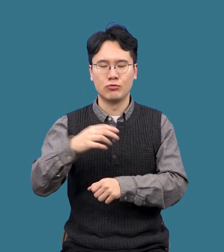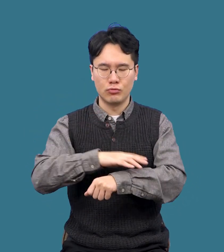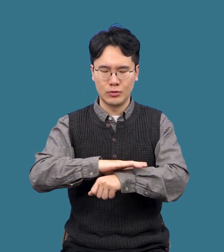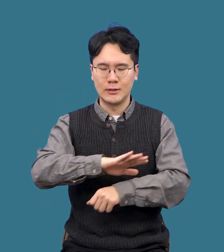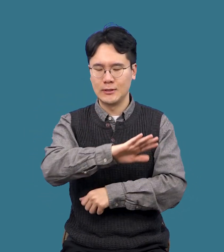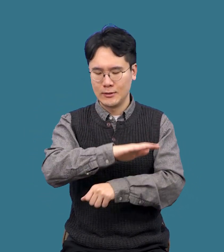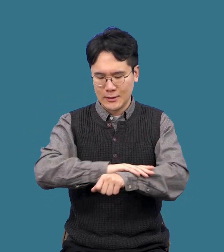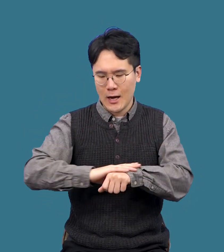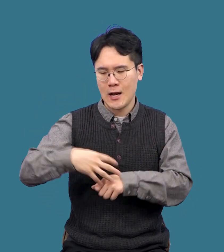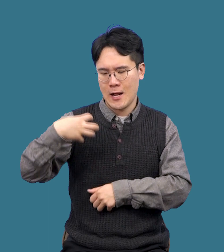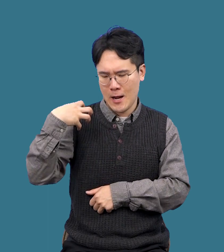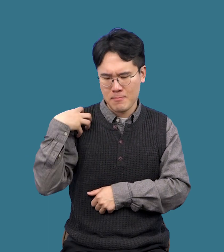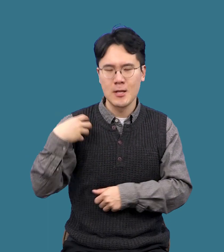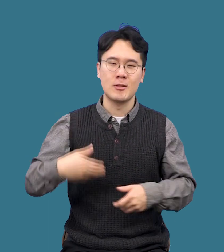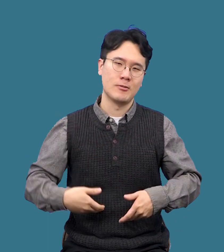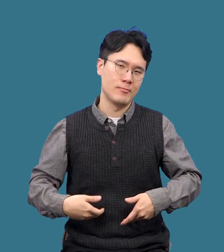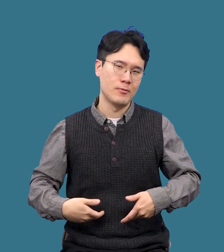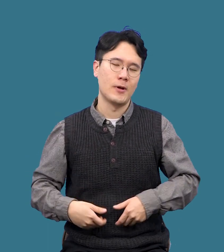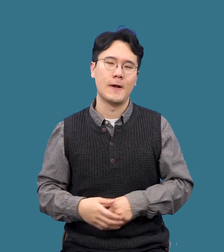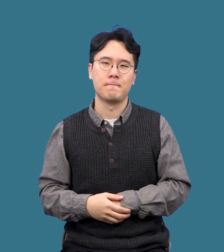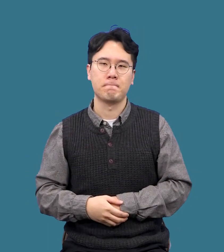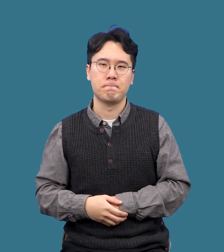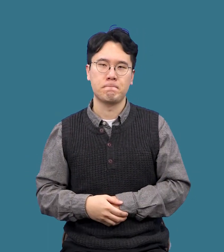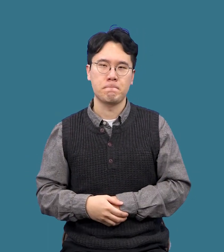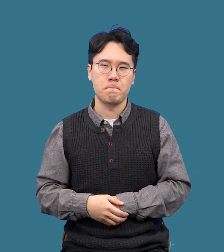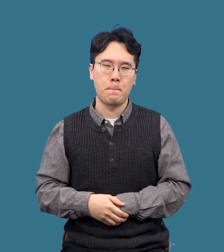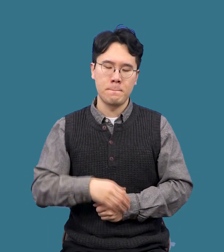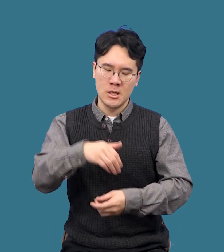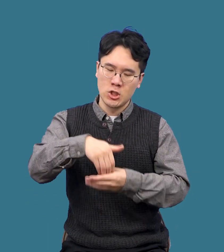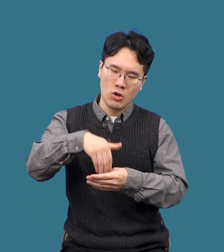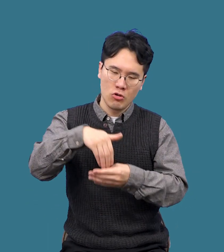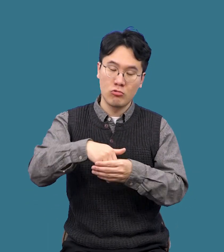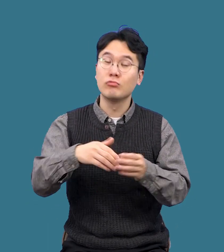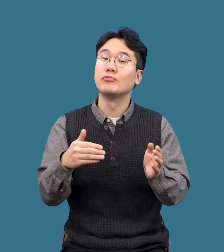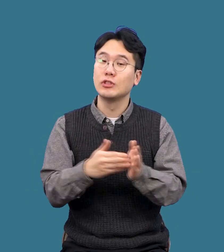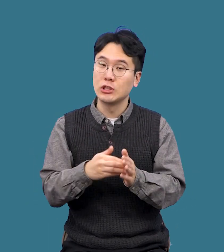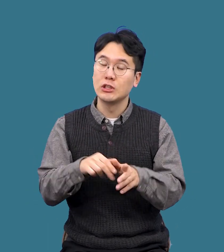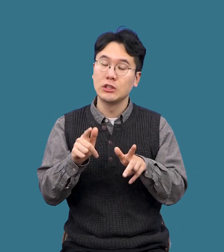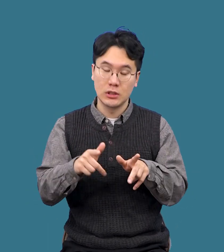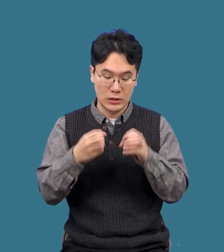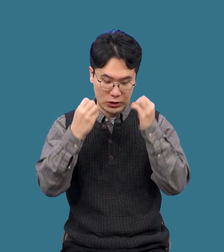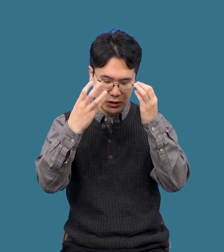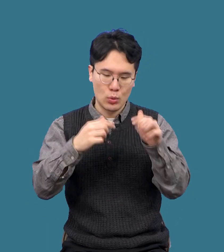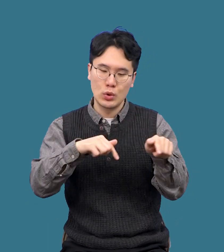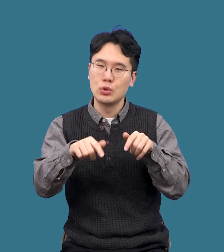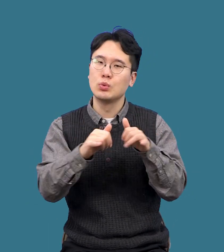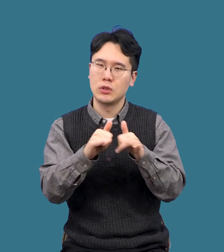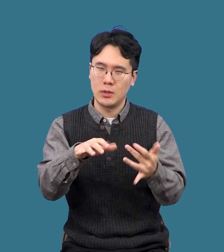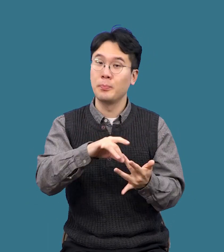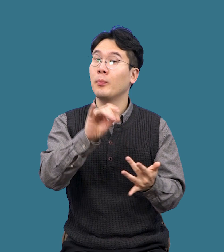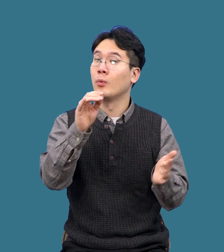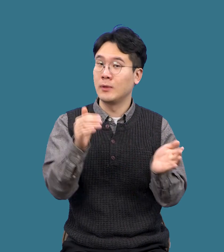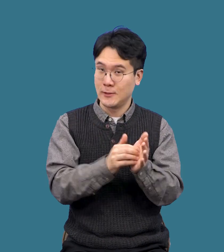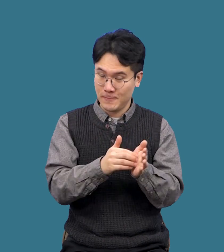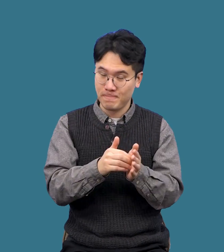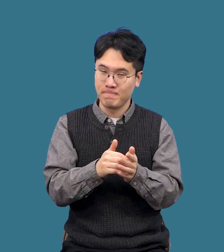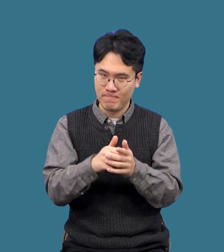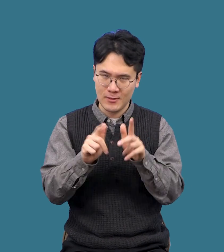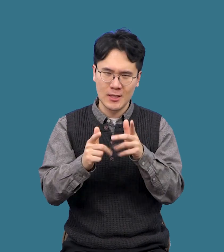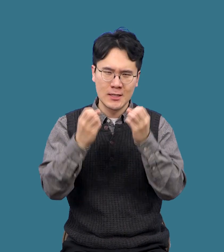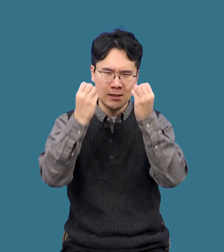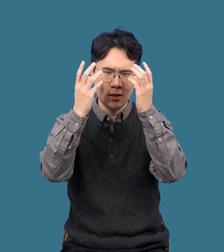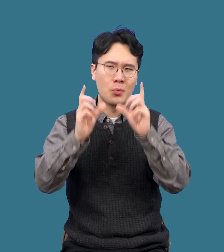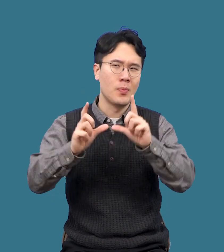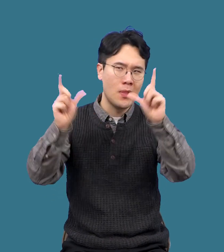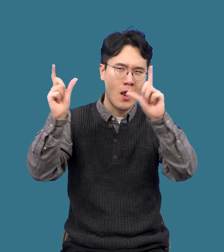합니다. 선거도 끝났고 새로운 지도자를 뽑았으며 새로운 시대를 바라보는 이